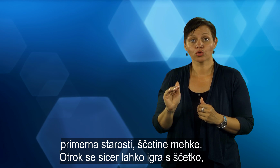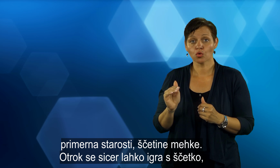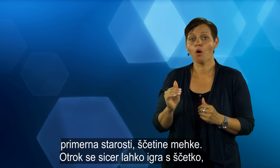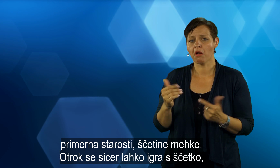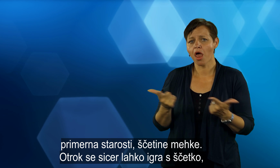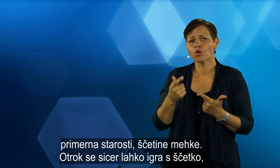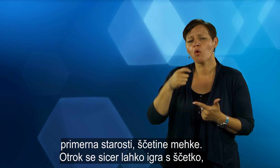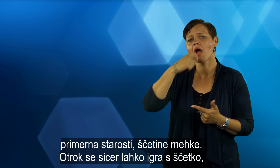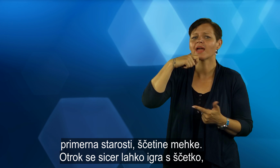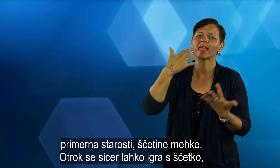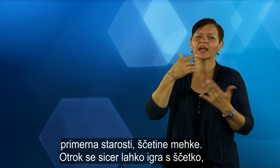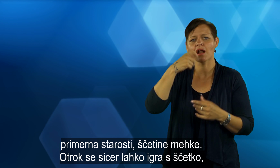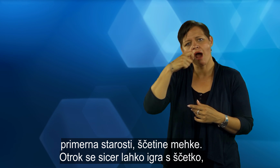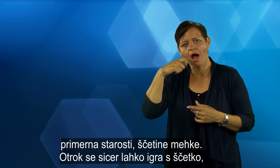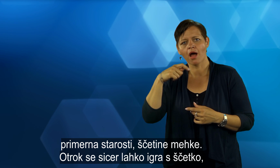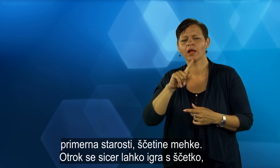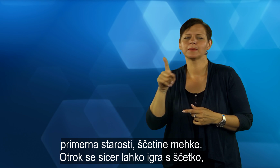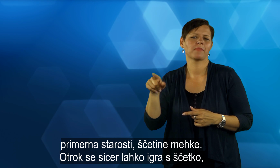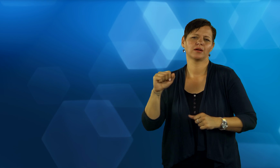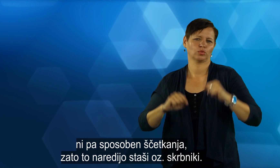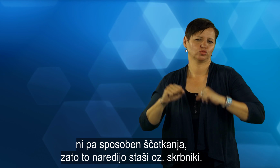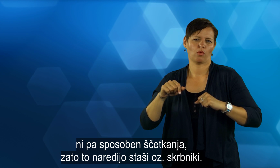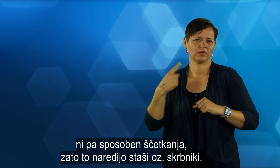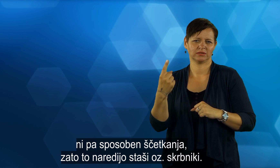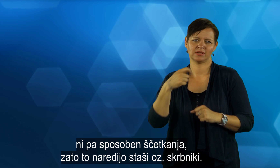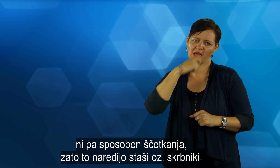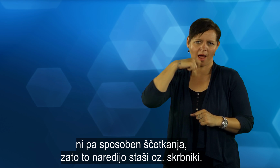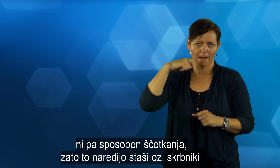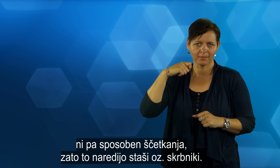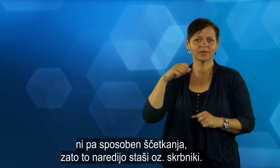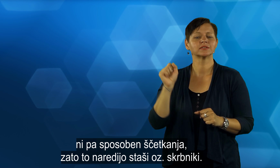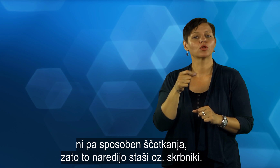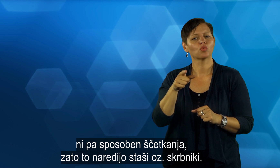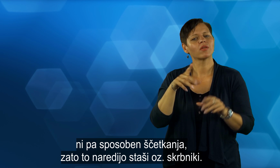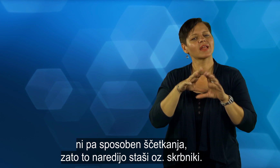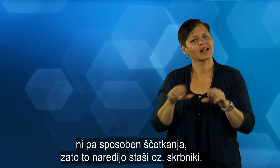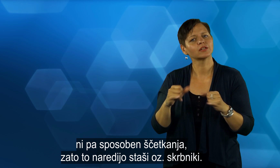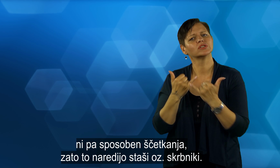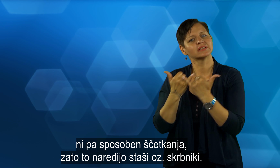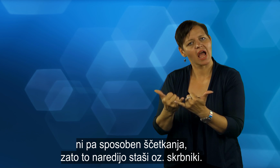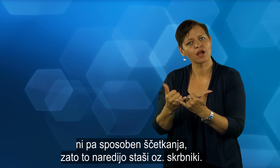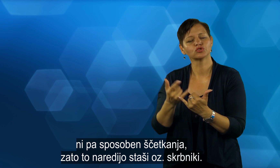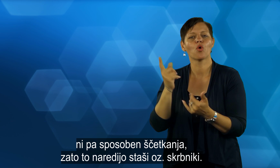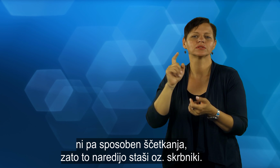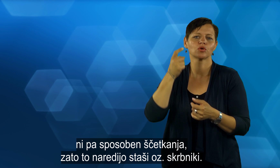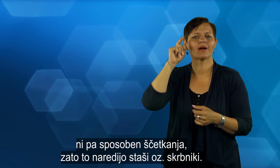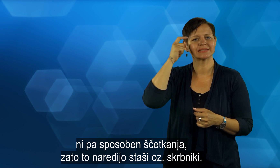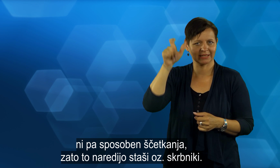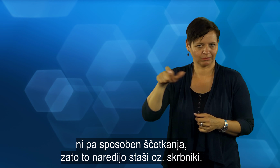Otrok se sicer lahko igra s ščetko, ni pa sposoben ščetkanja, zato to naredijo starši oziroma